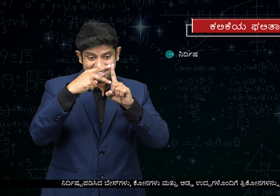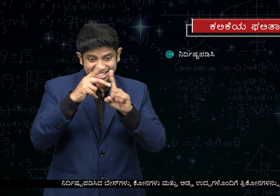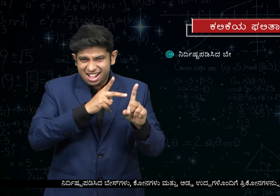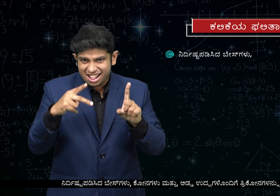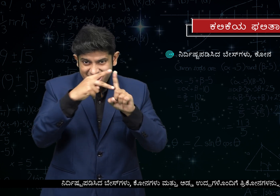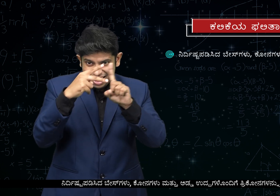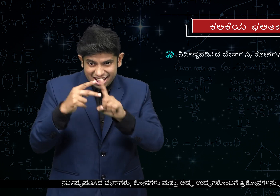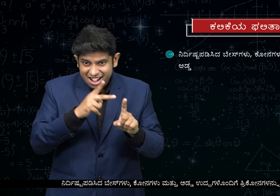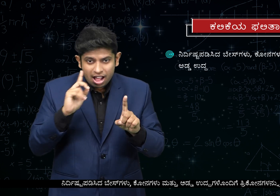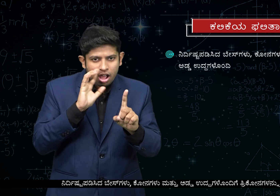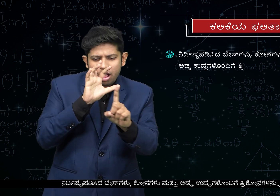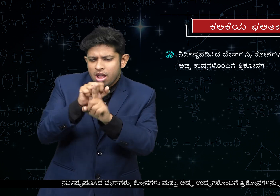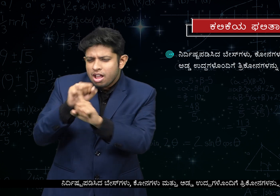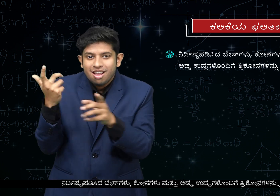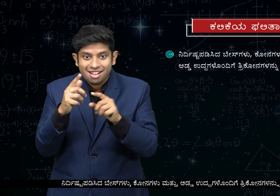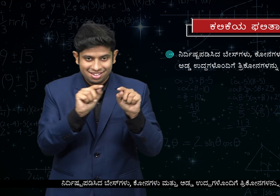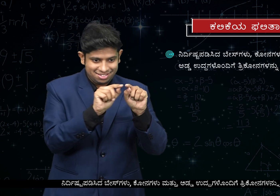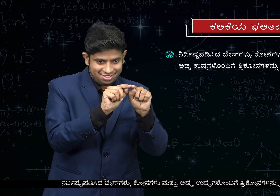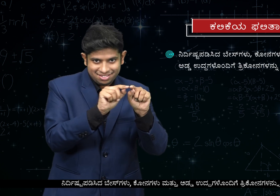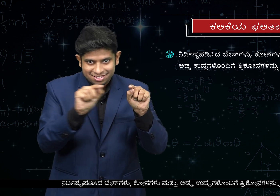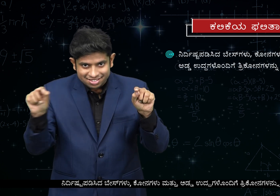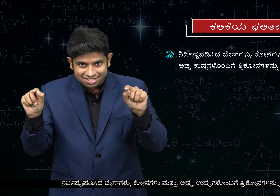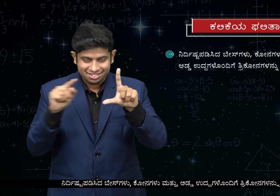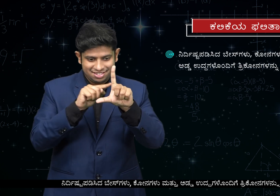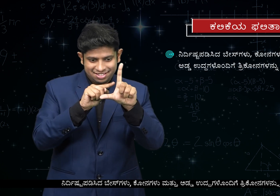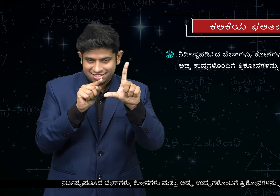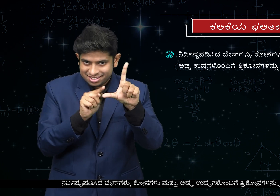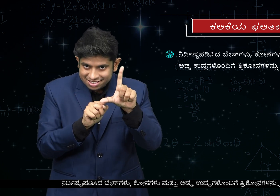ನಿರ್ದಿಷ್ಟಪಡಿಸಿದ ಬೇಸ್ಗಳು, ಕೋನಗಳು ಮತ್ತು ಅಡ್ಡ ಉದ್ದಗಳೊಂದಿಗೆ ತ್ರಿಕೋನಗಳನ್ನು ನಿರ್ಮಿಸಿ.